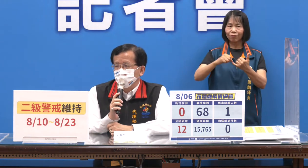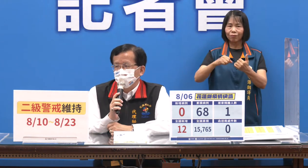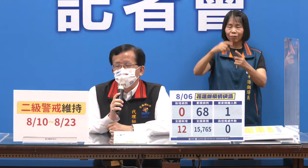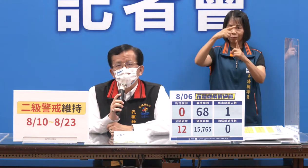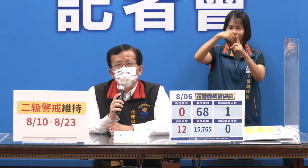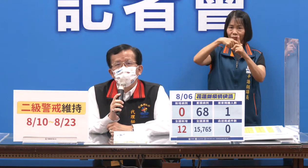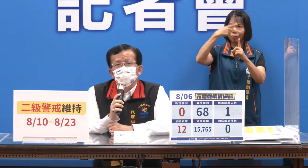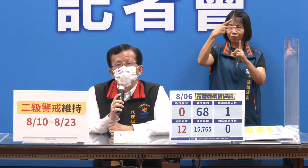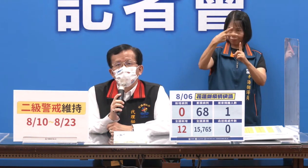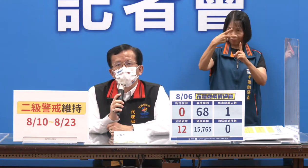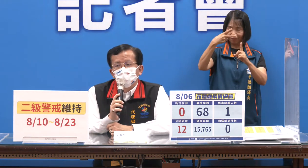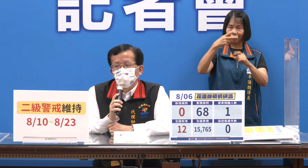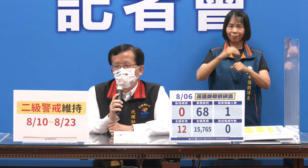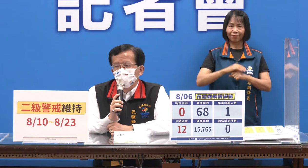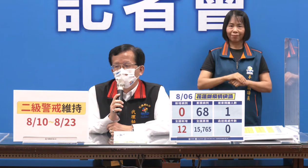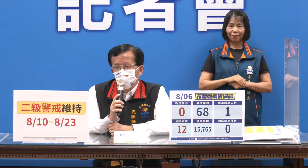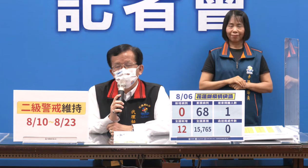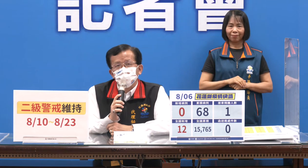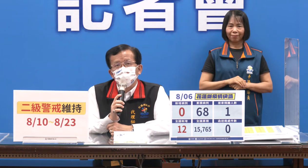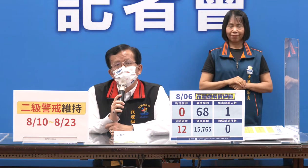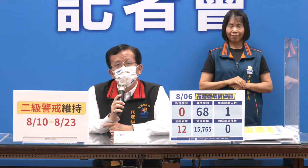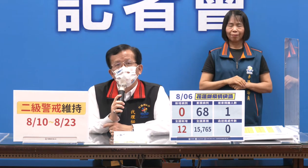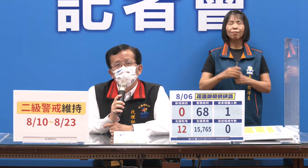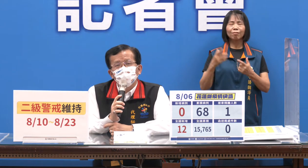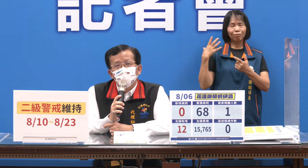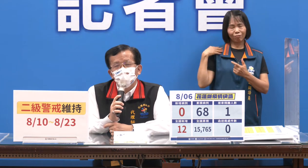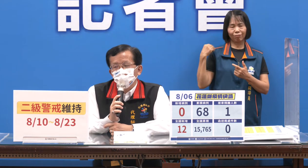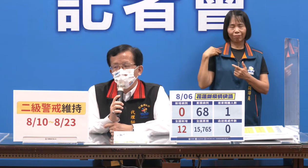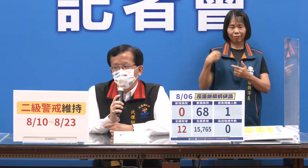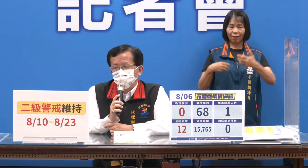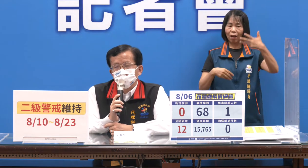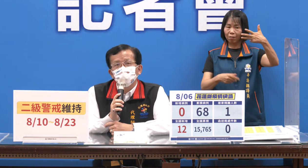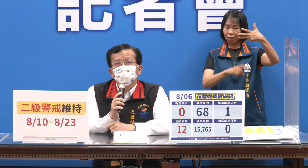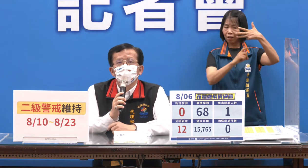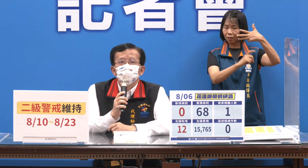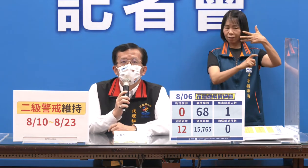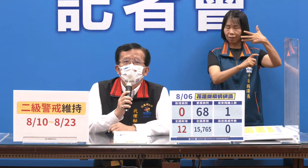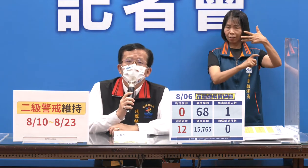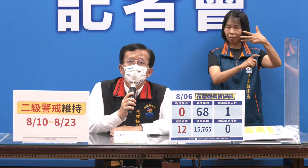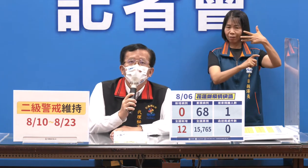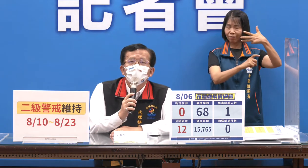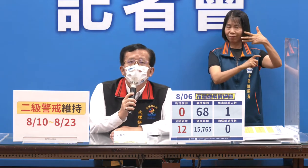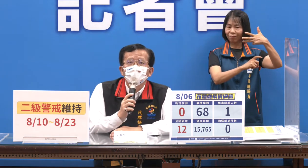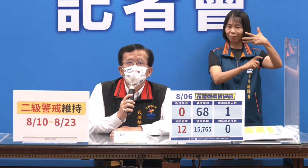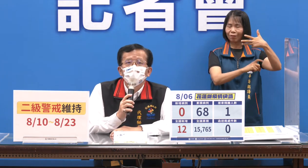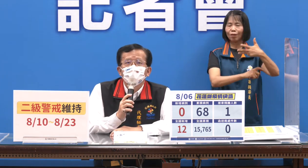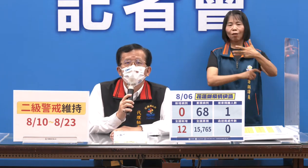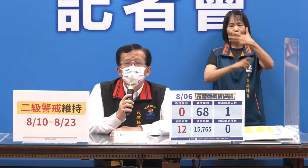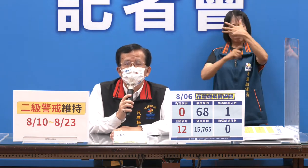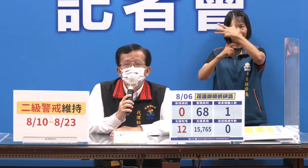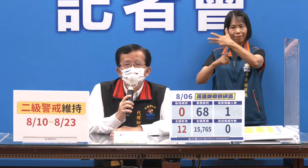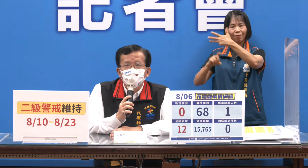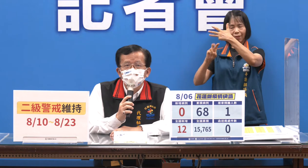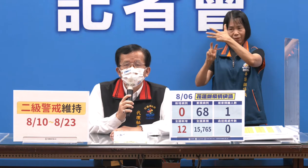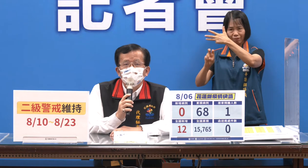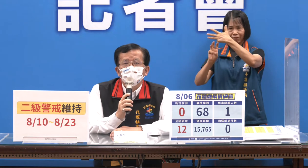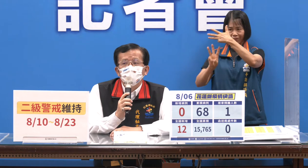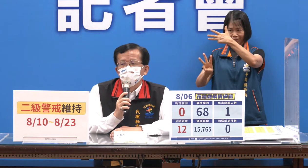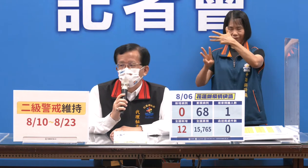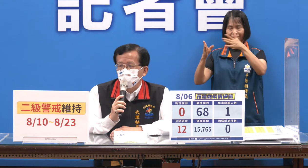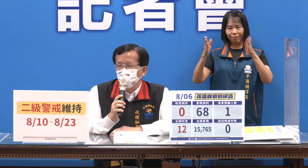级警戒维持从八月十号到八月二十